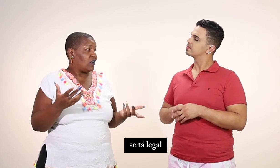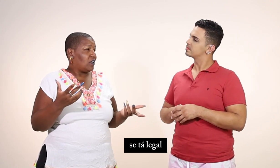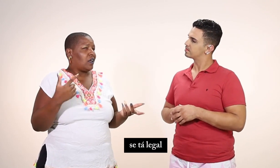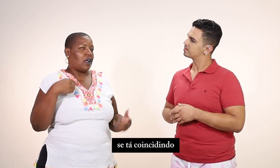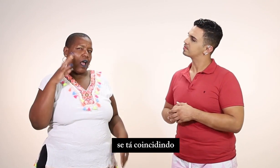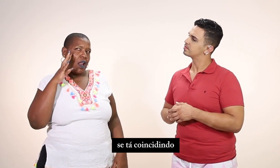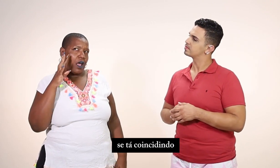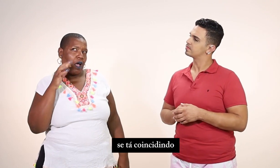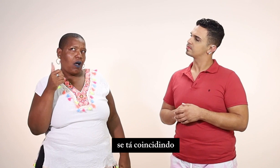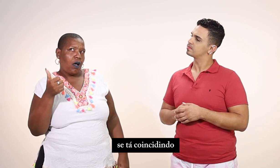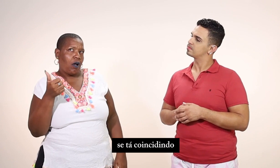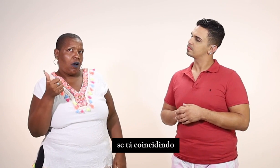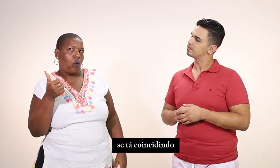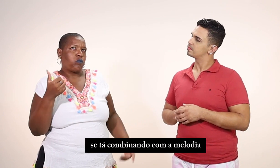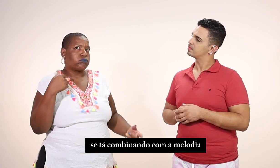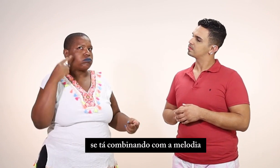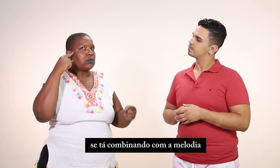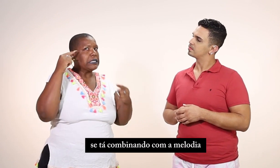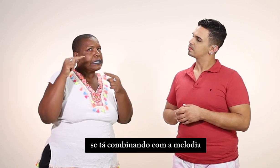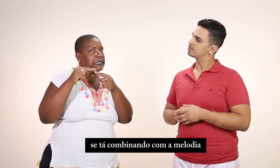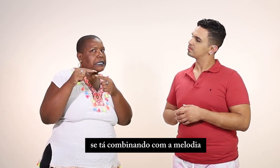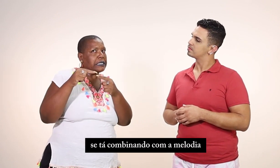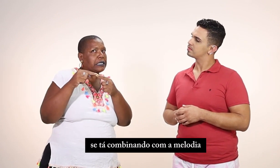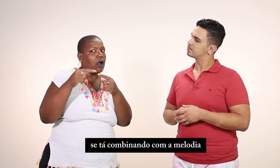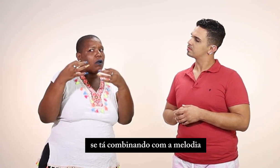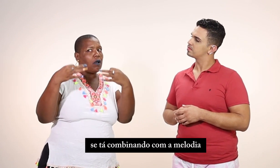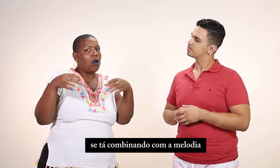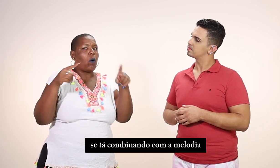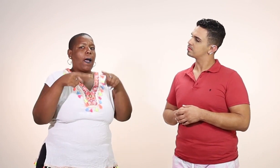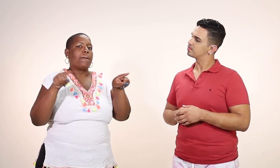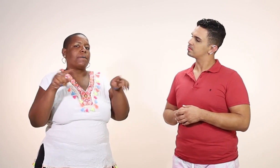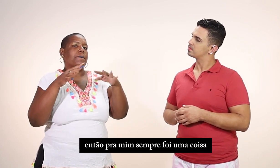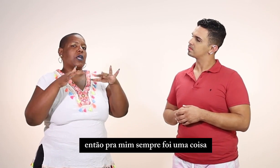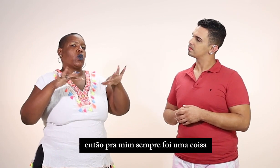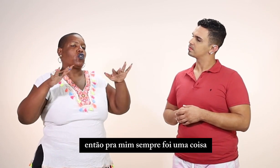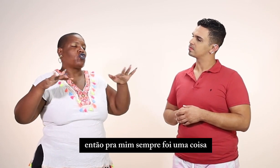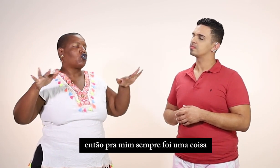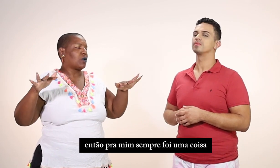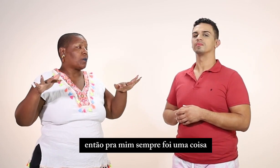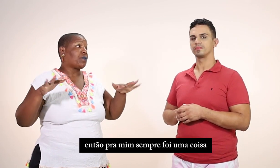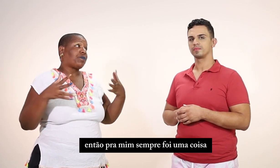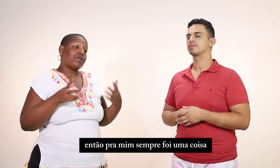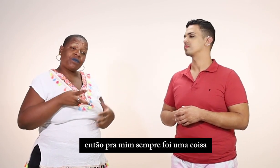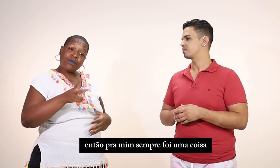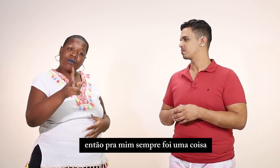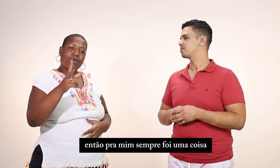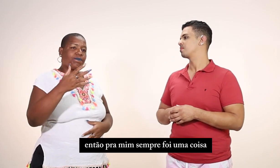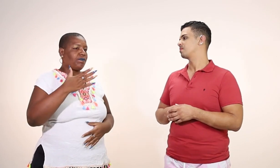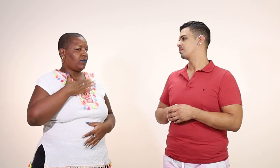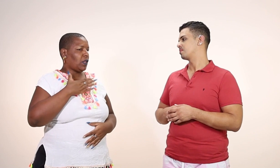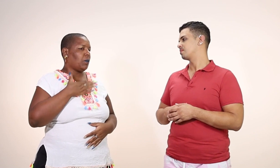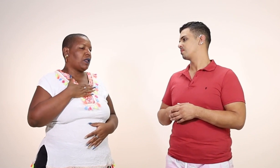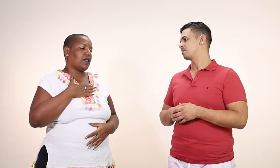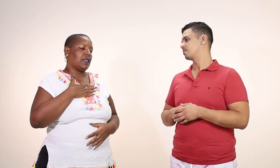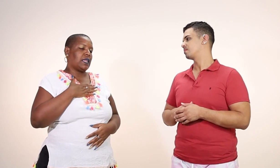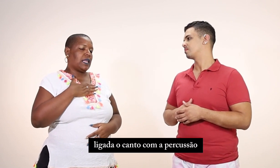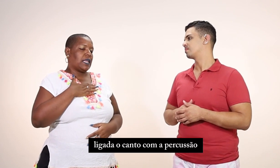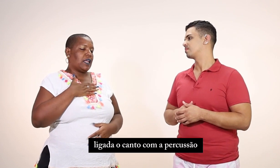legal, se está coincidindo, se está combinando com a melodia. Então, para mim, sempre foi uma coisa ligada.